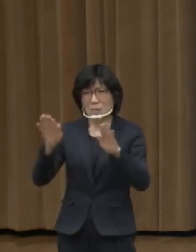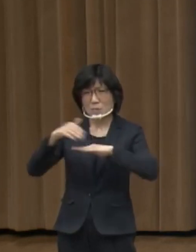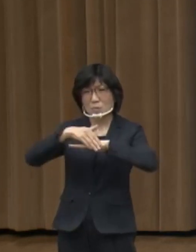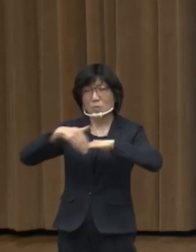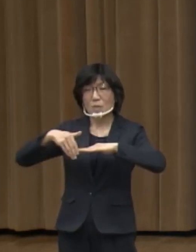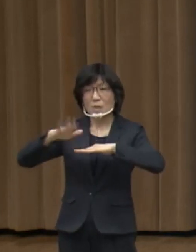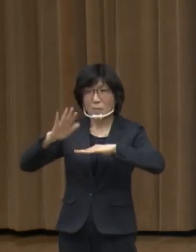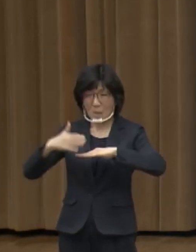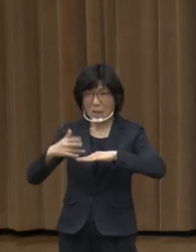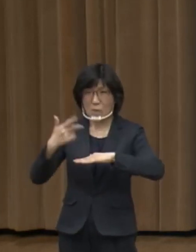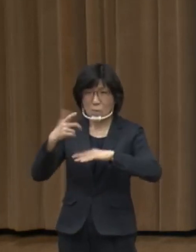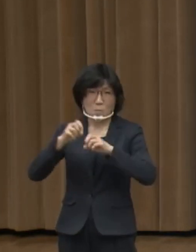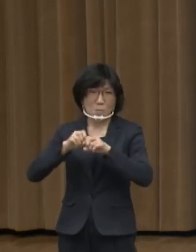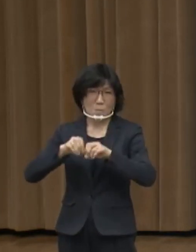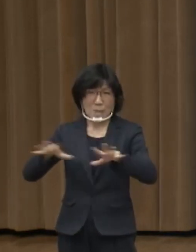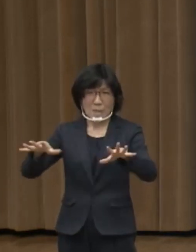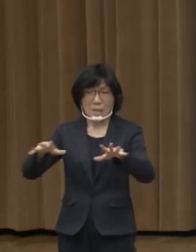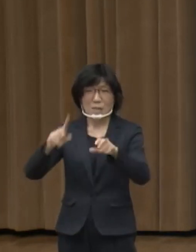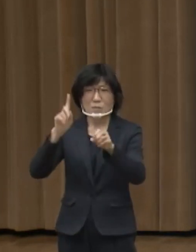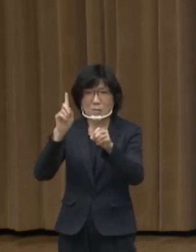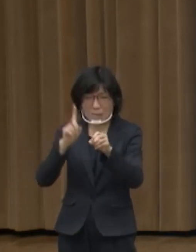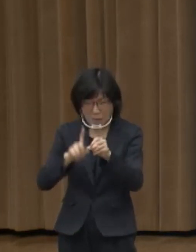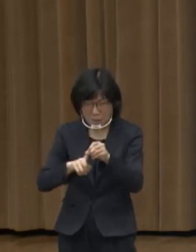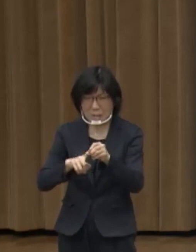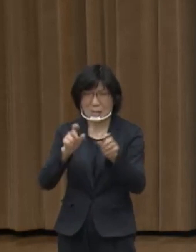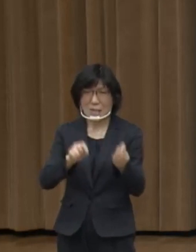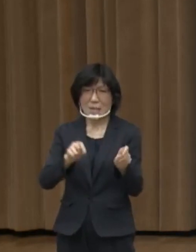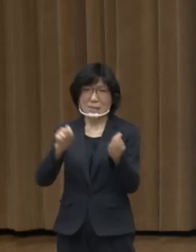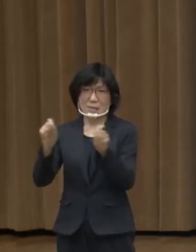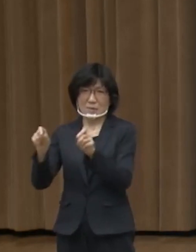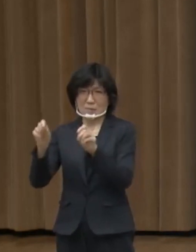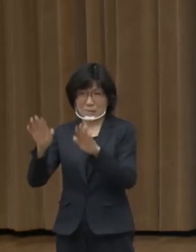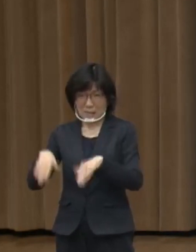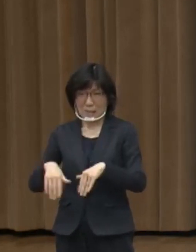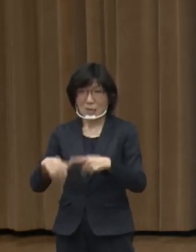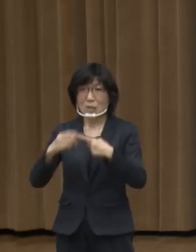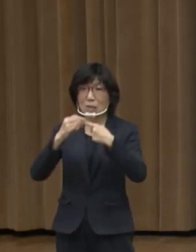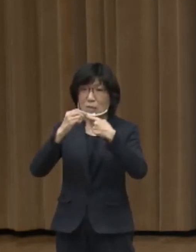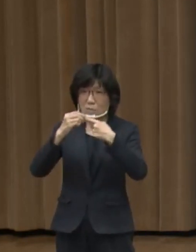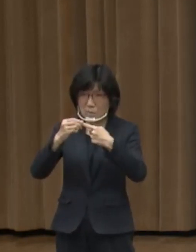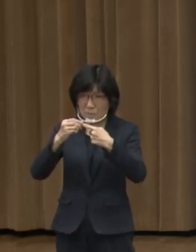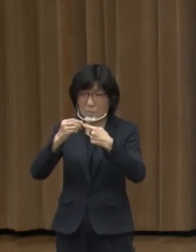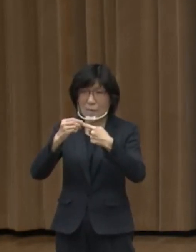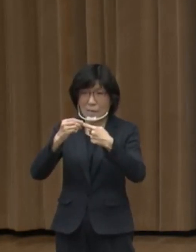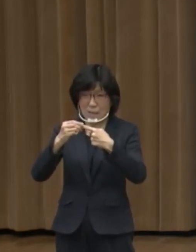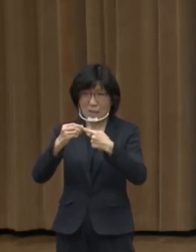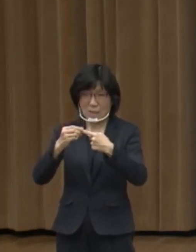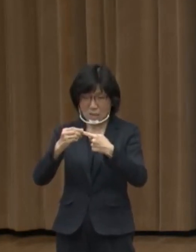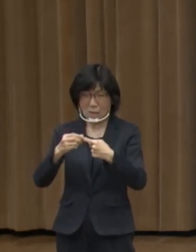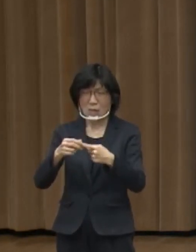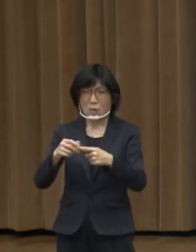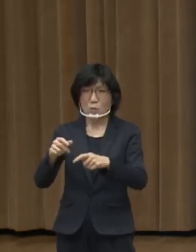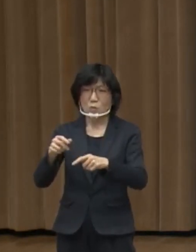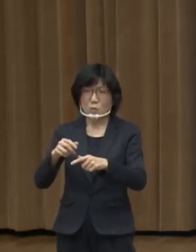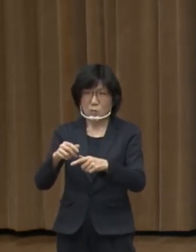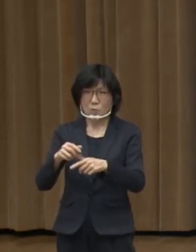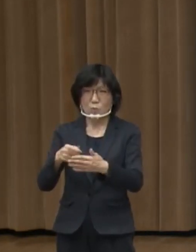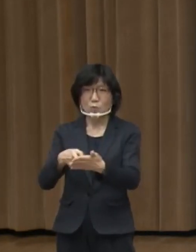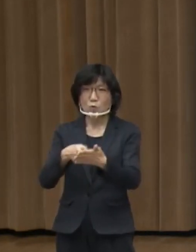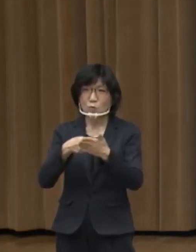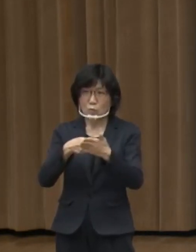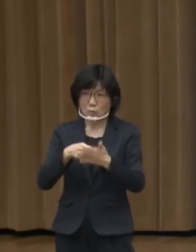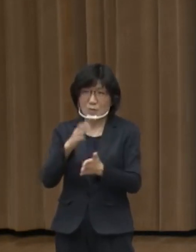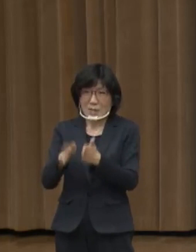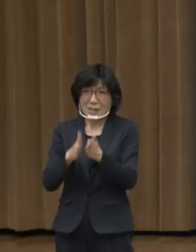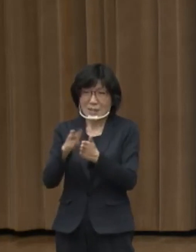が、第6波により延期となっていたものであります。まず1つ目、とくとく埼玉観光応